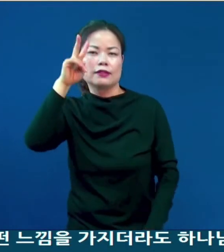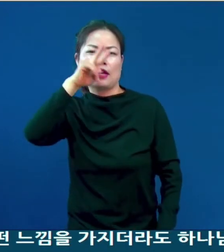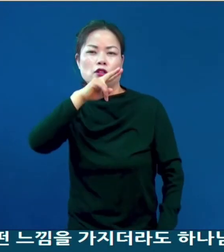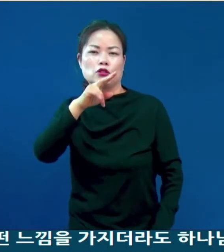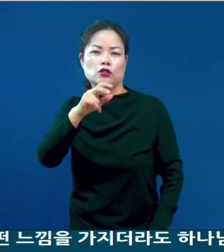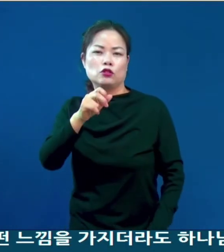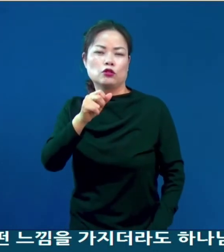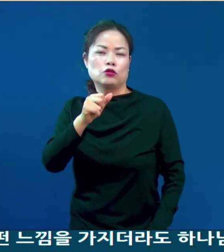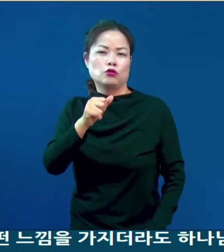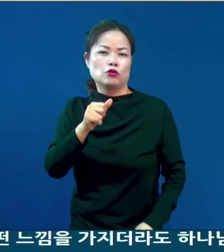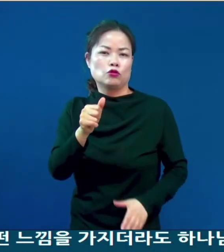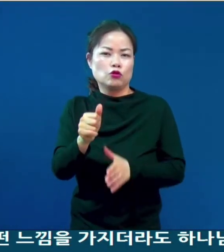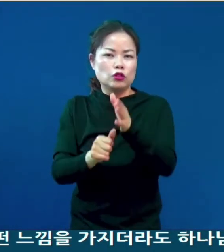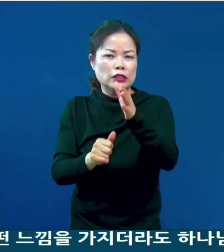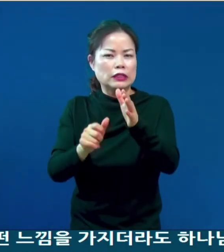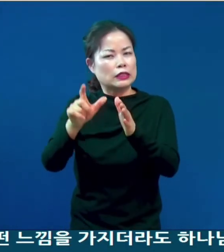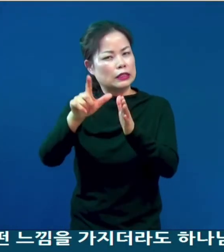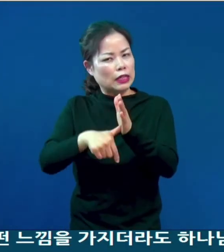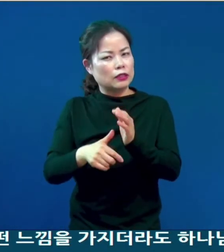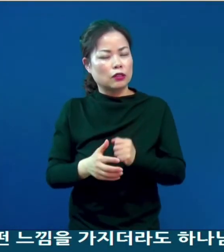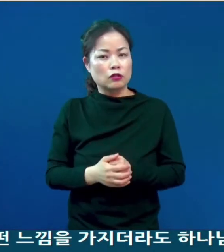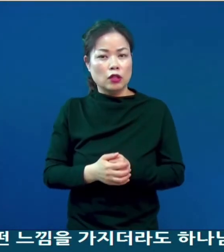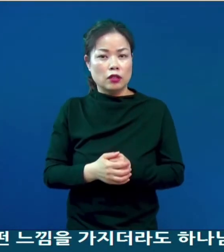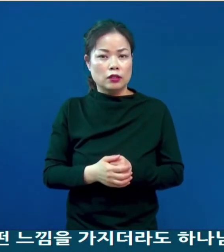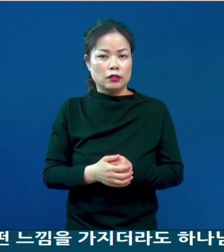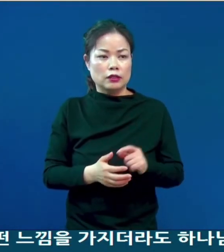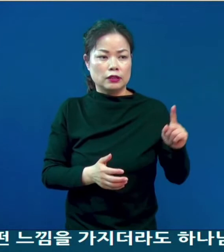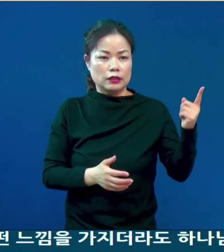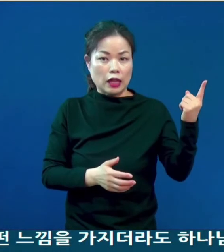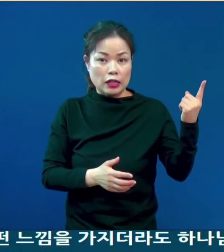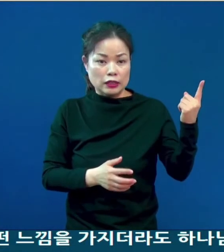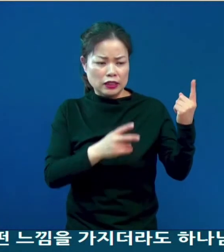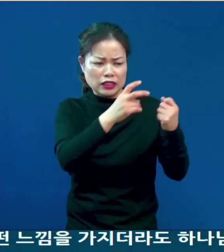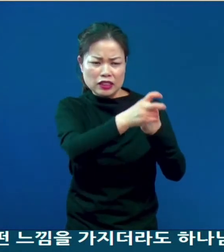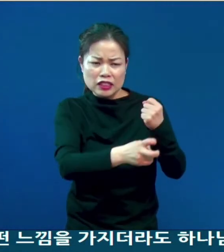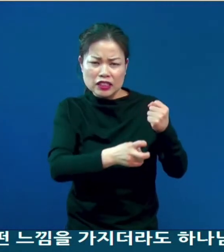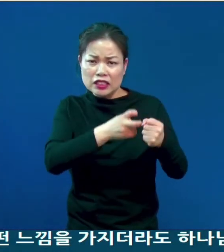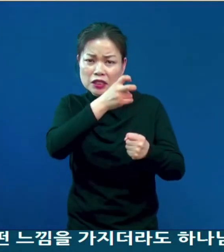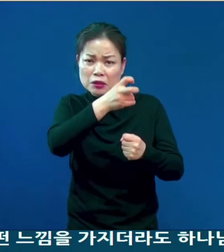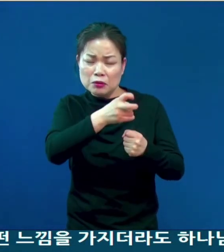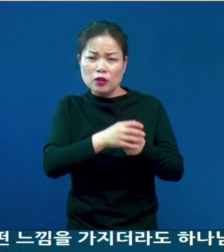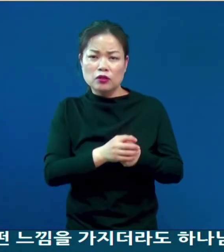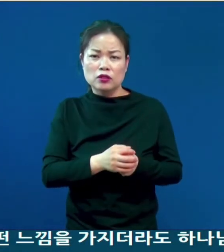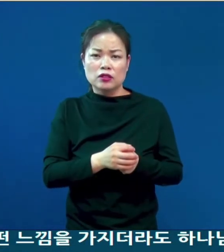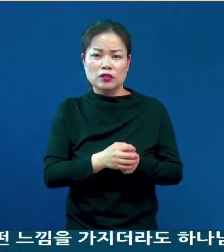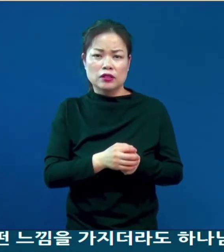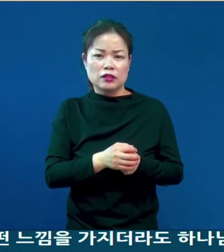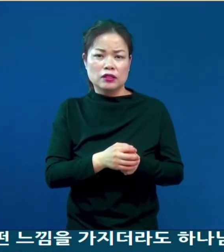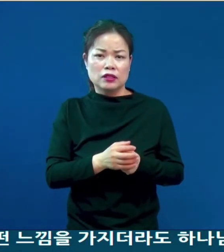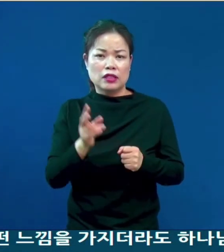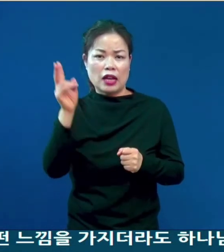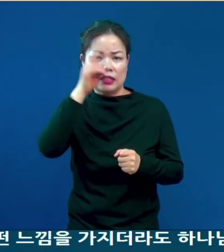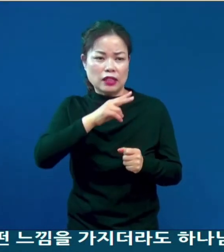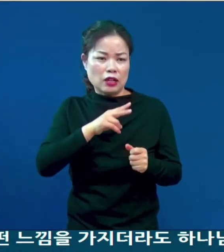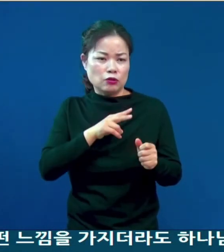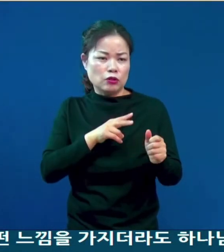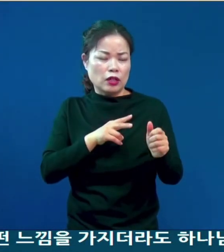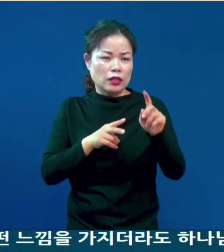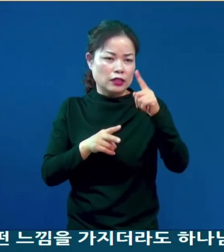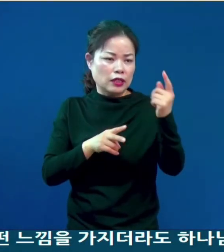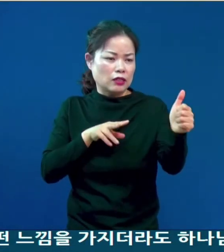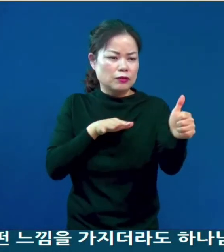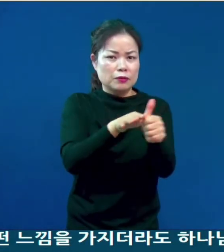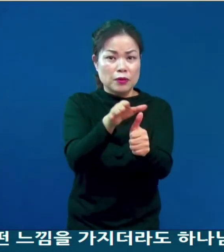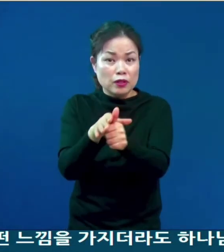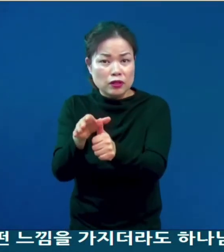죽이는 시간이었다라고 설명을 합니다. 만약 다윗이 이 10년간의 이 사울에게 쫓기는 광야 생활을 겪지 않았더라면 아마